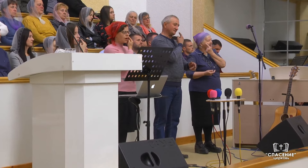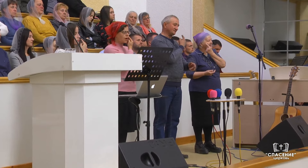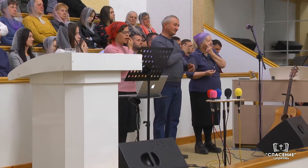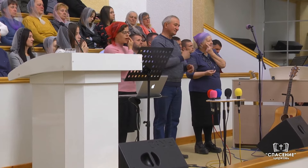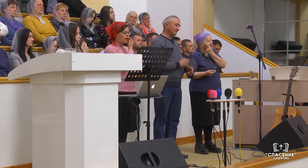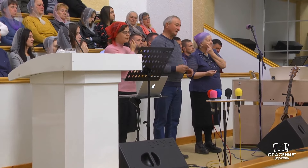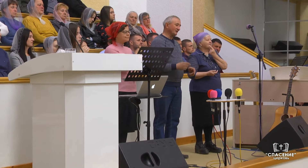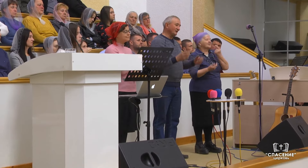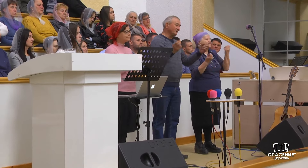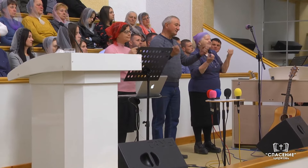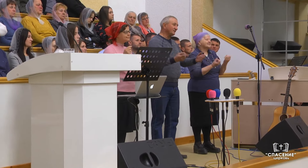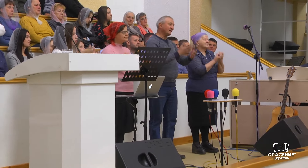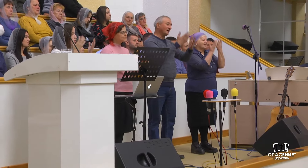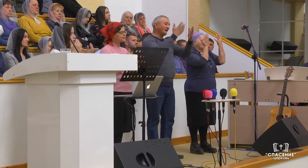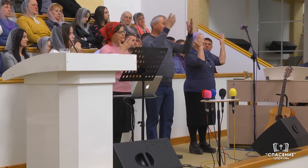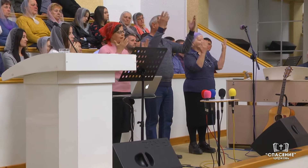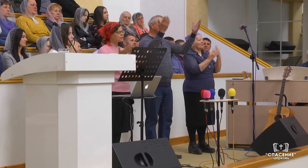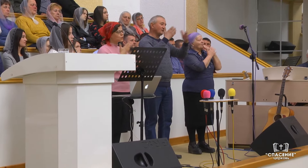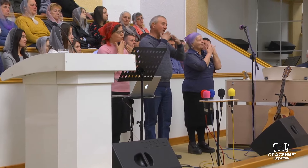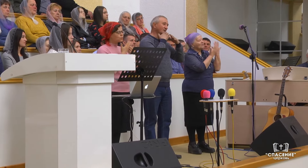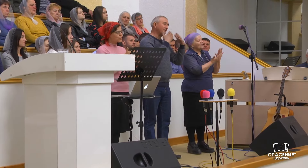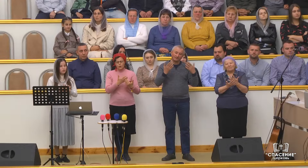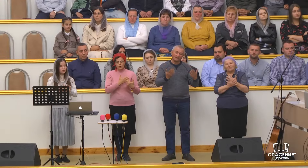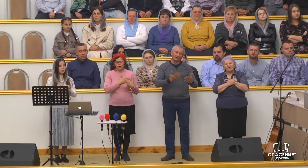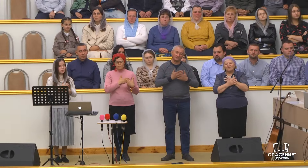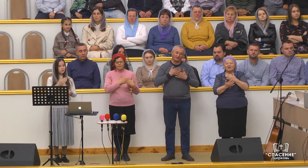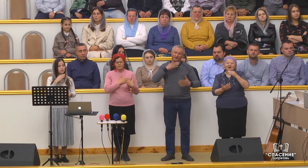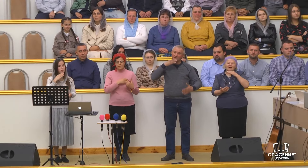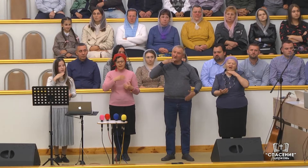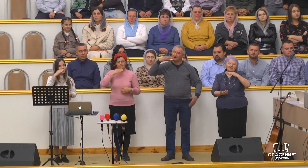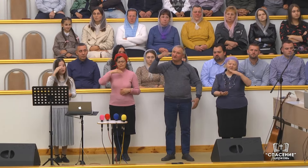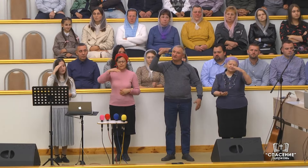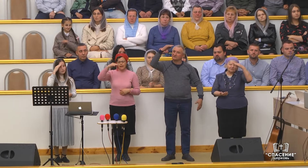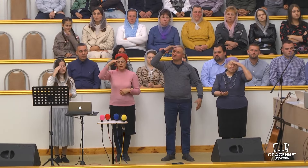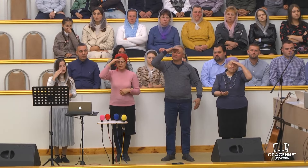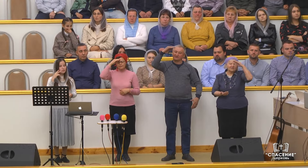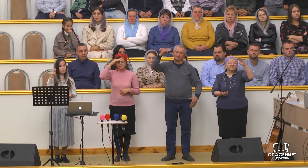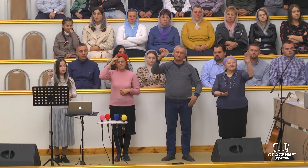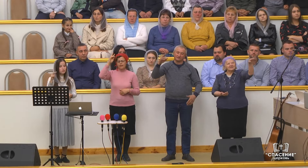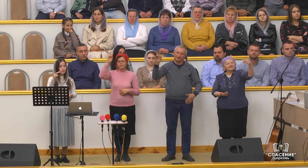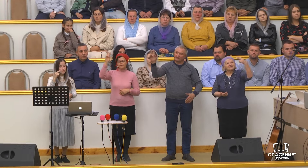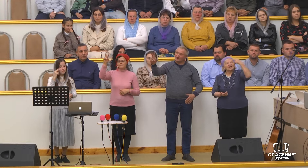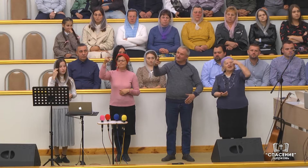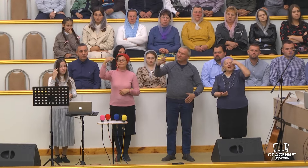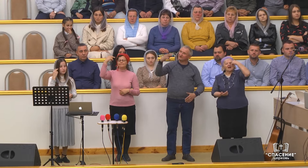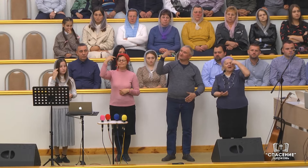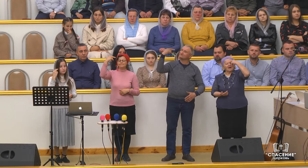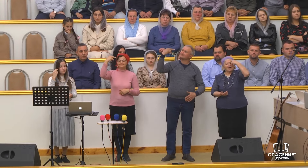глазах светлый любящий отцовский